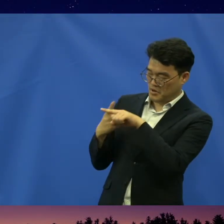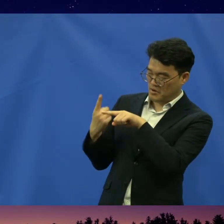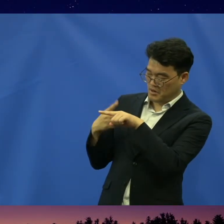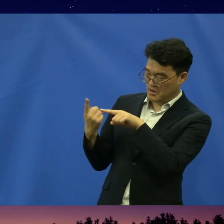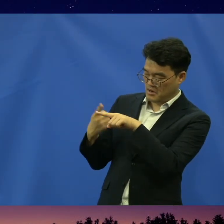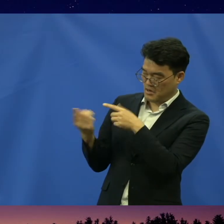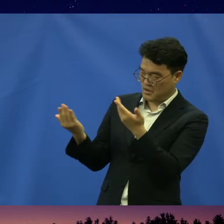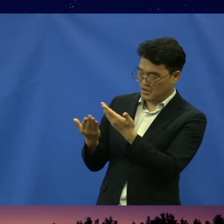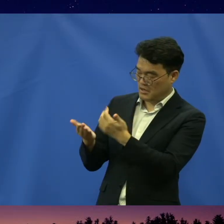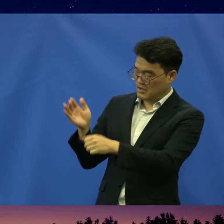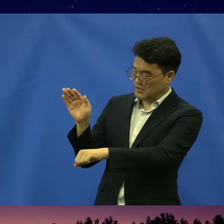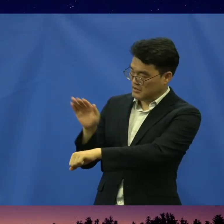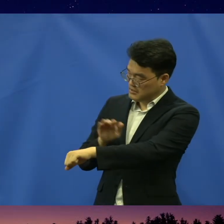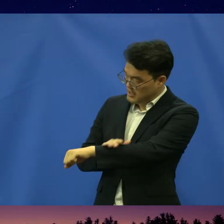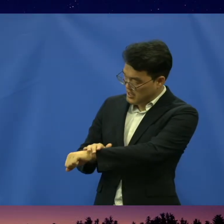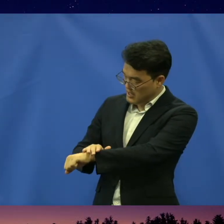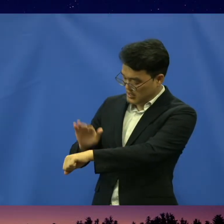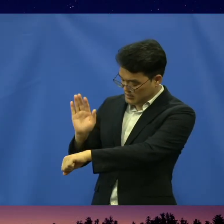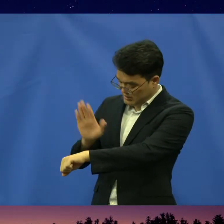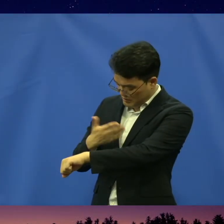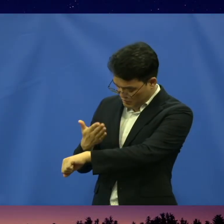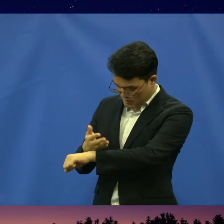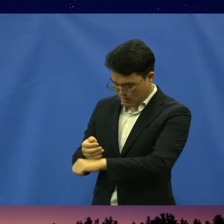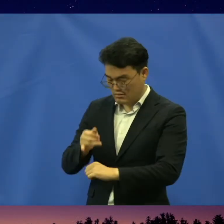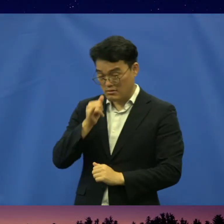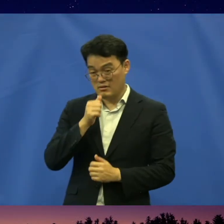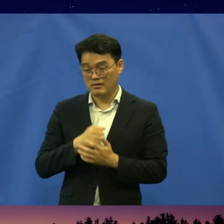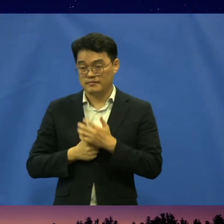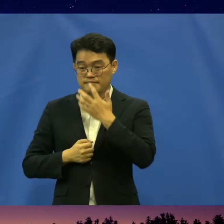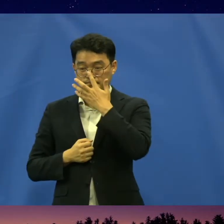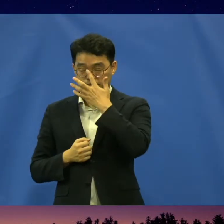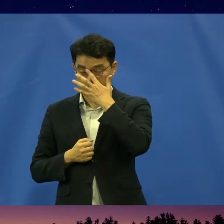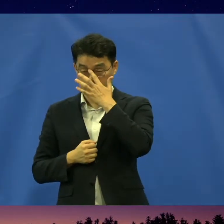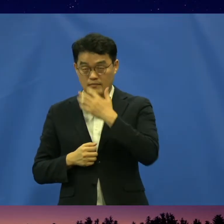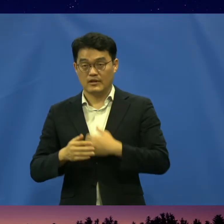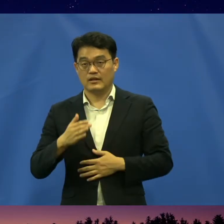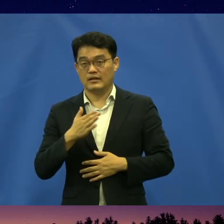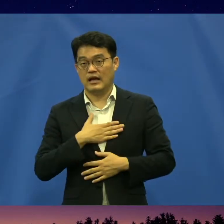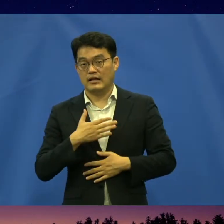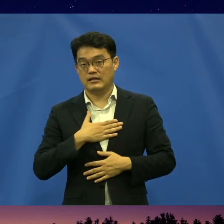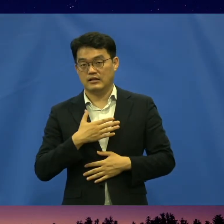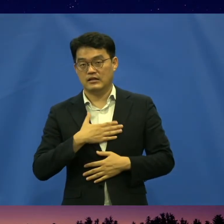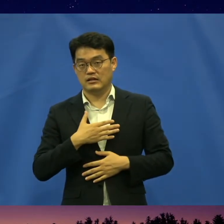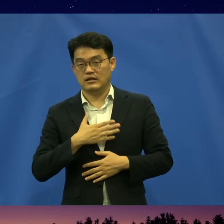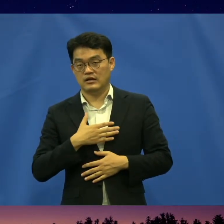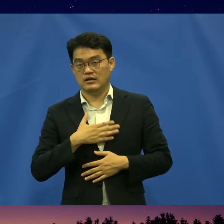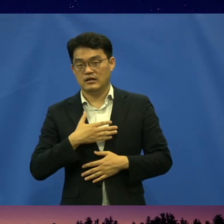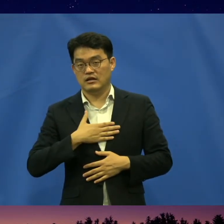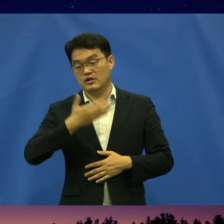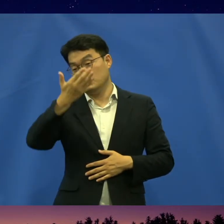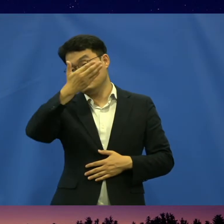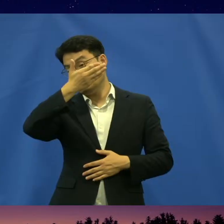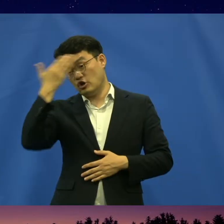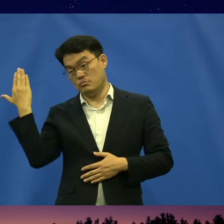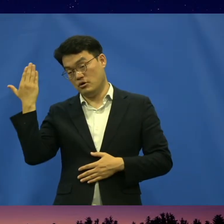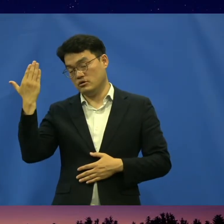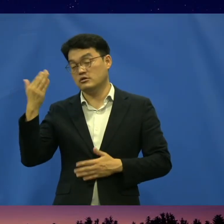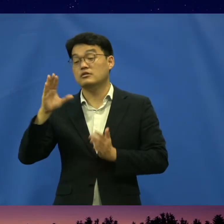저는 젊은 시절에 사역자 할 때는 교인 중에 단 한 사람도 나를 지지하지 않는 사람이 있으면 나 못할 것 같아